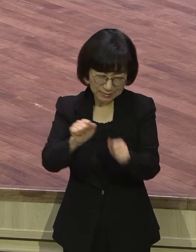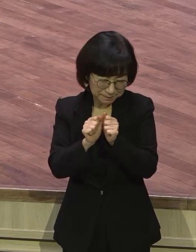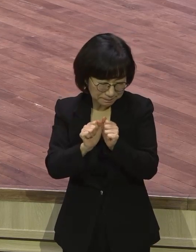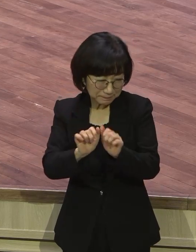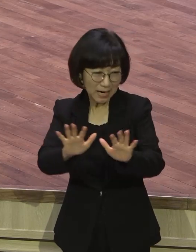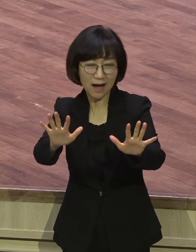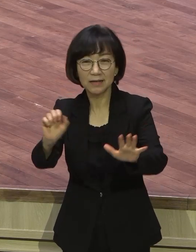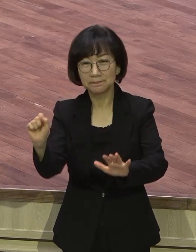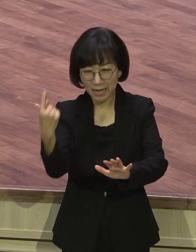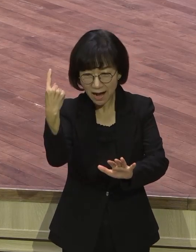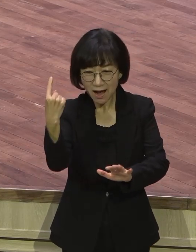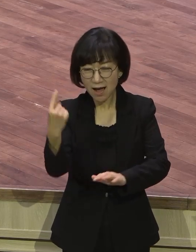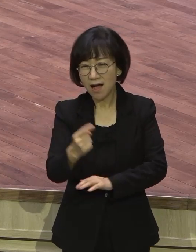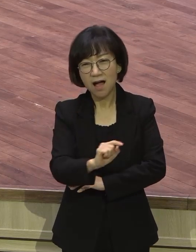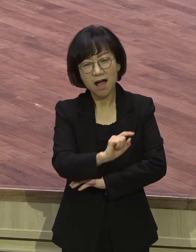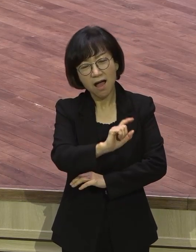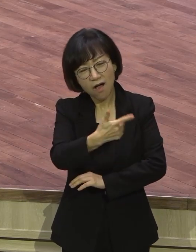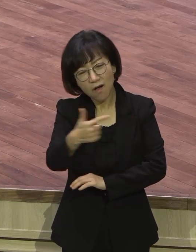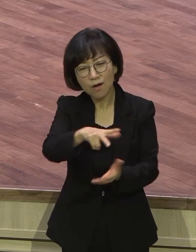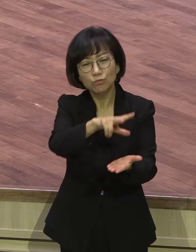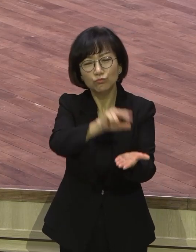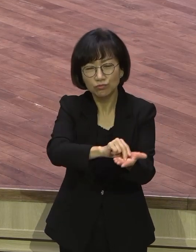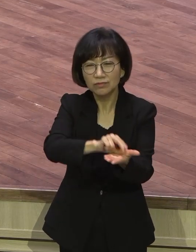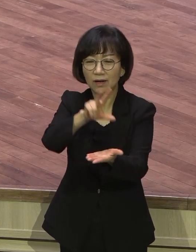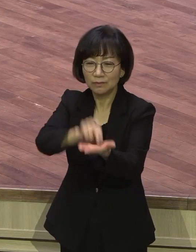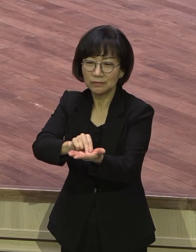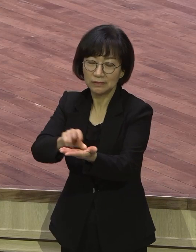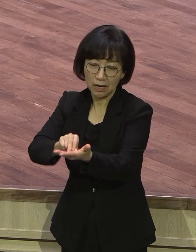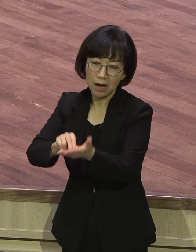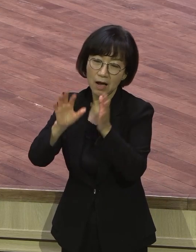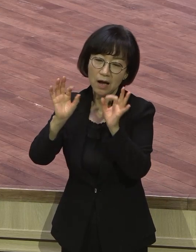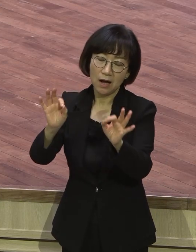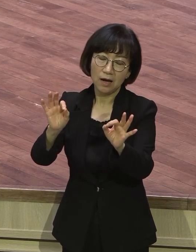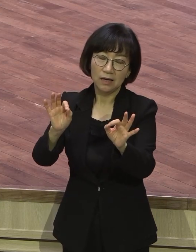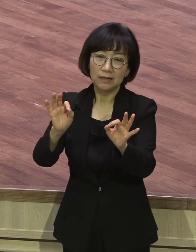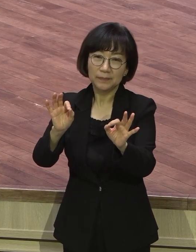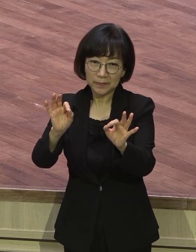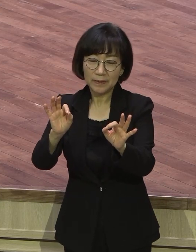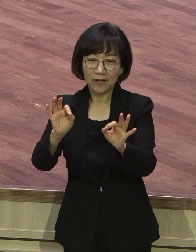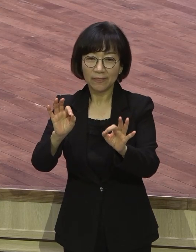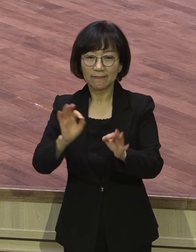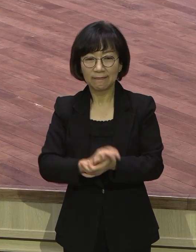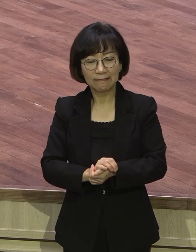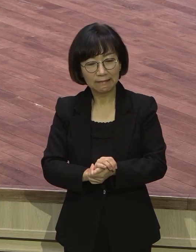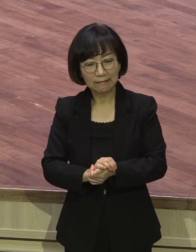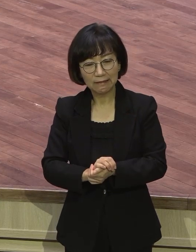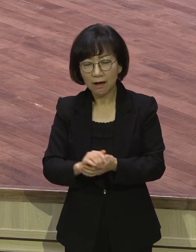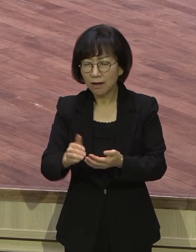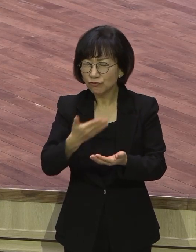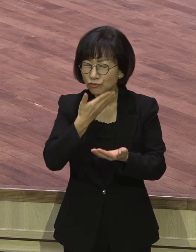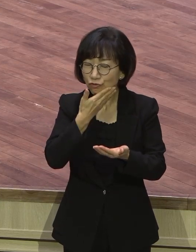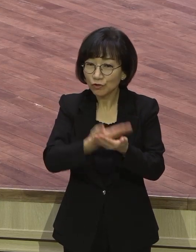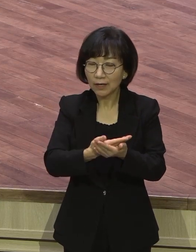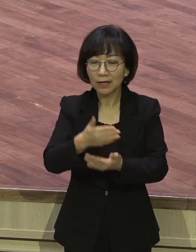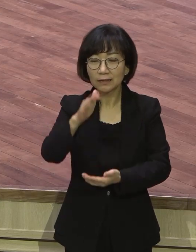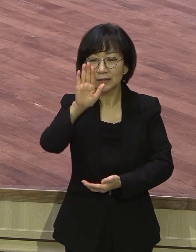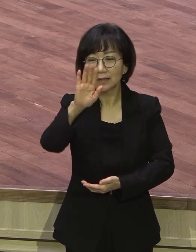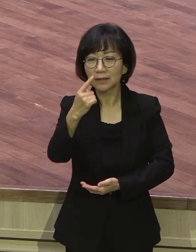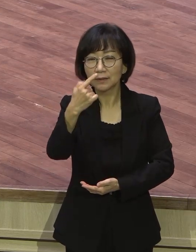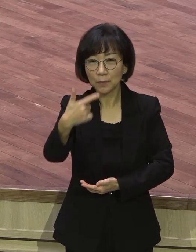발생되는 여러 가지 문제들을 보면 정말로 본질을 보지 못하고 이에